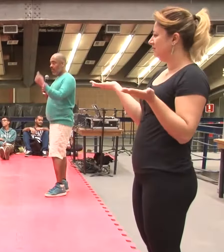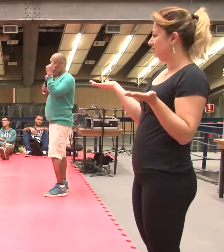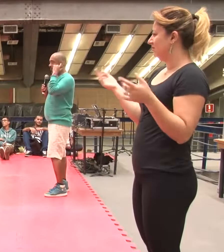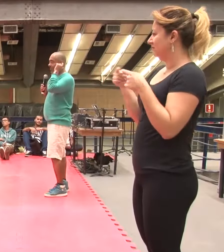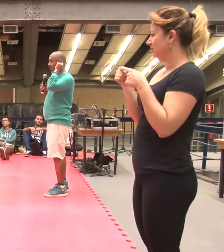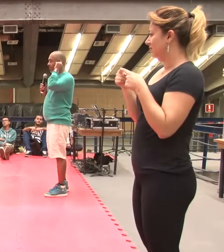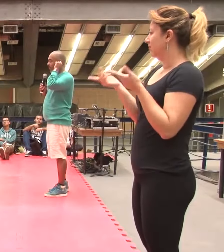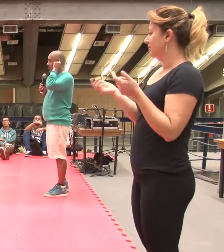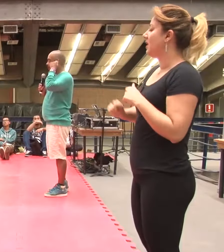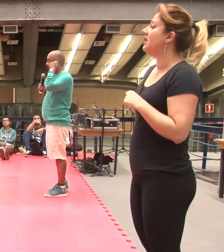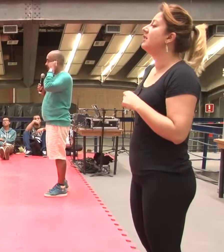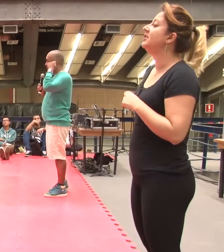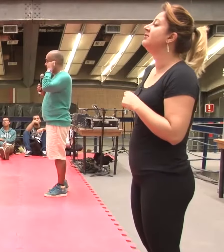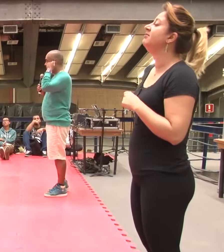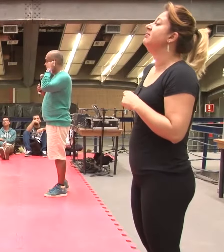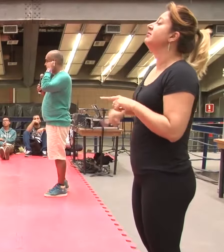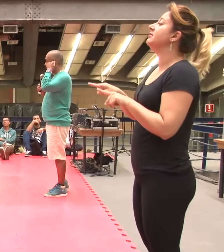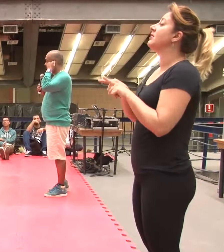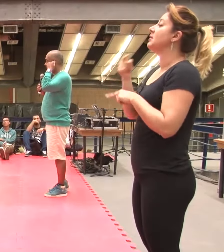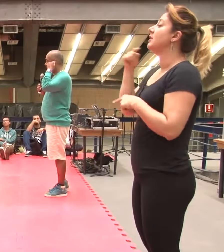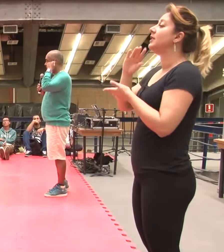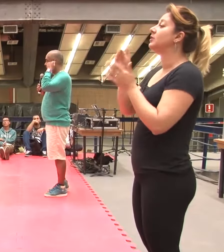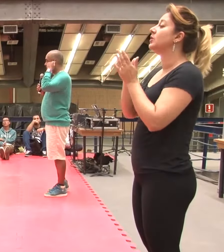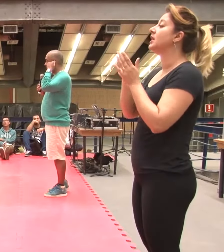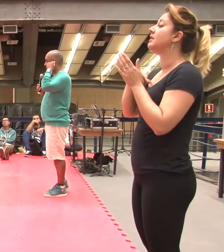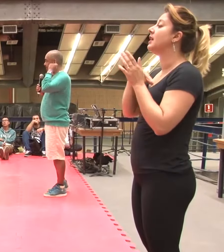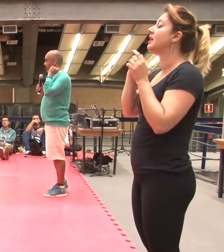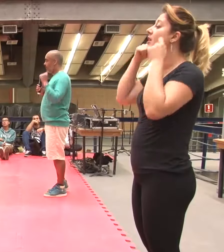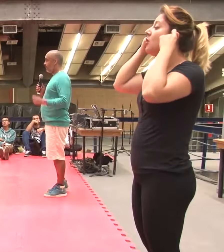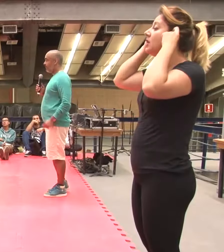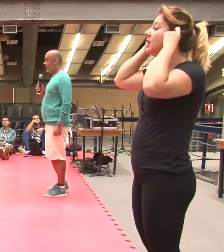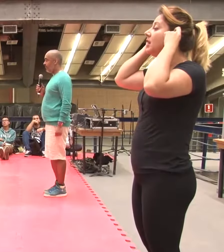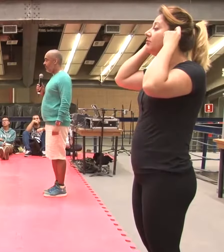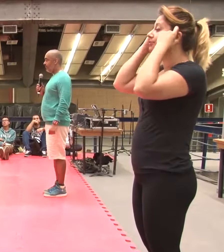Que todo mundo que tem as orelhas de abano é assassino.